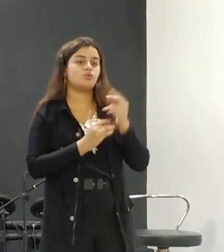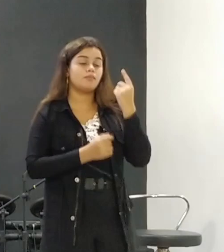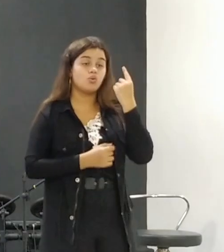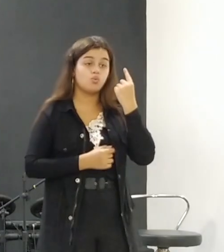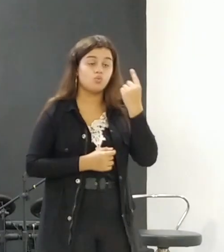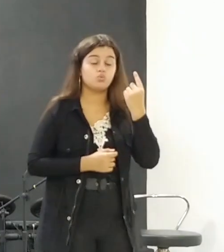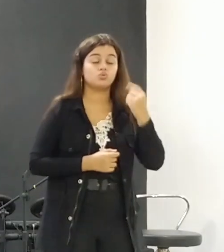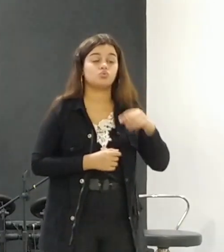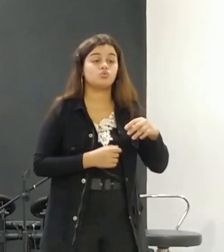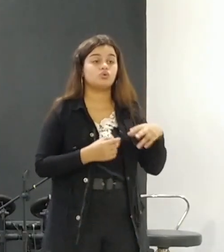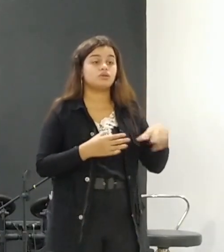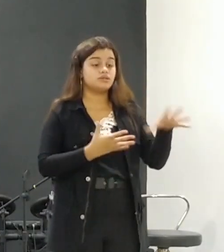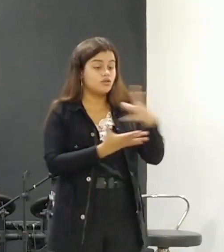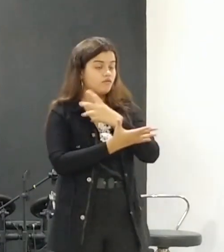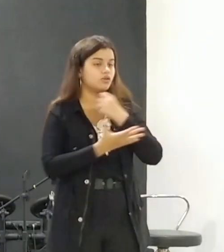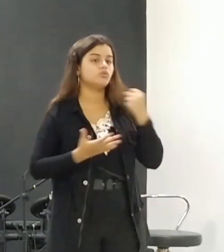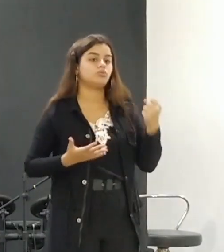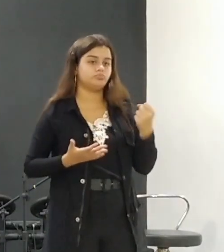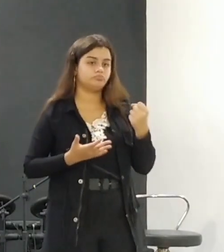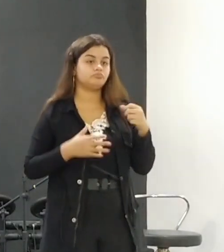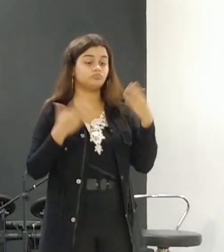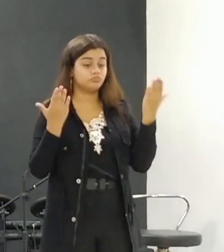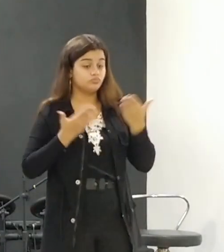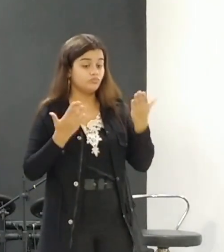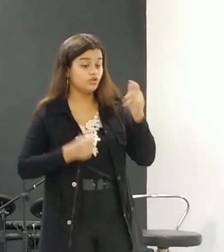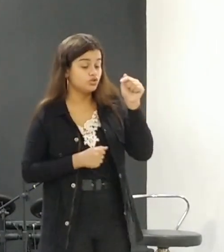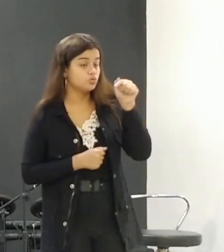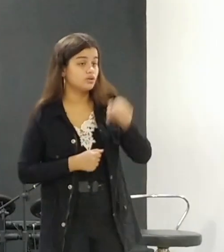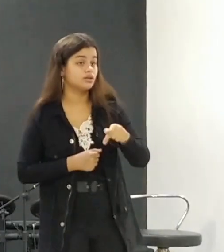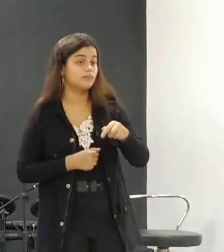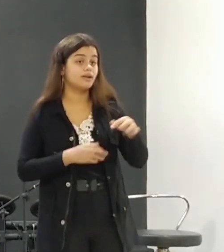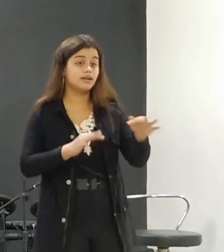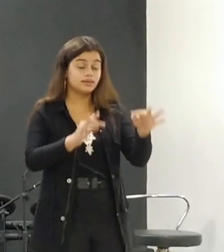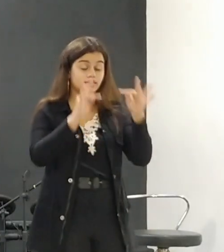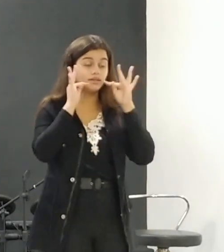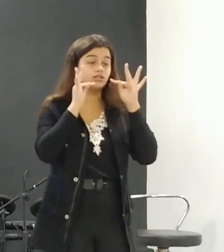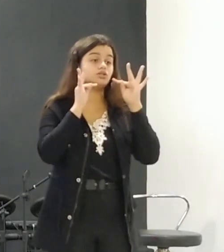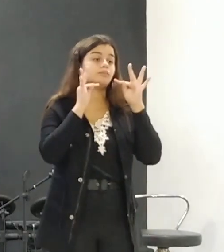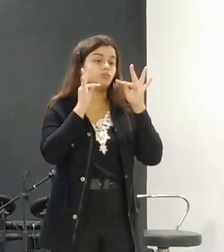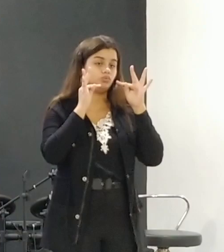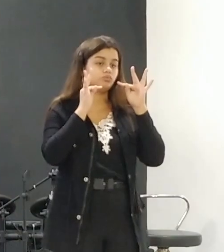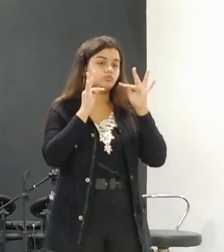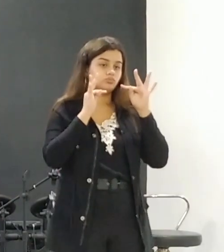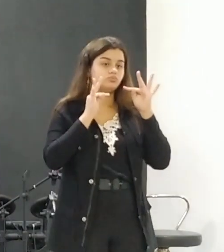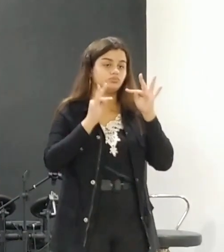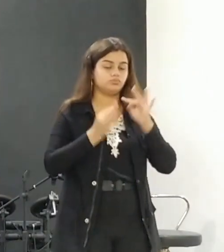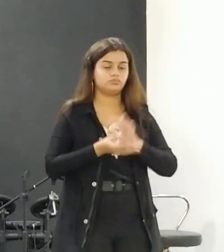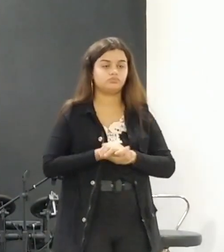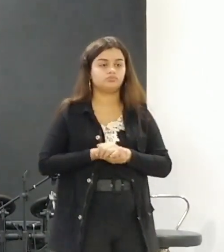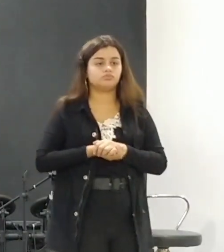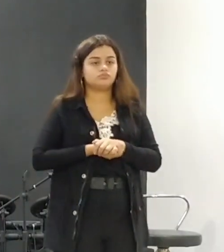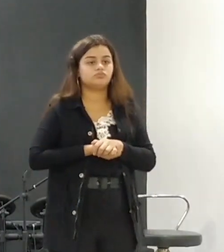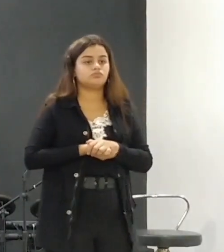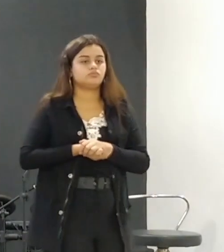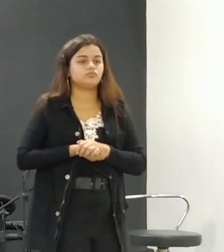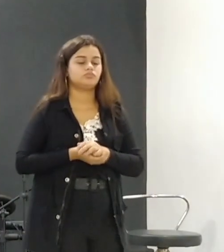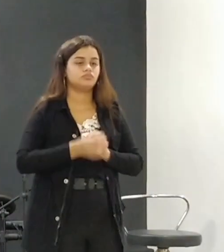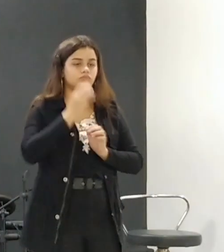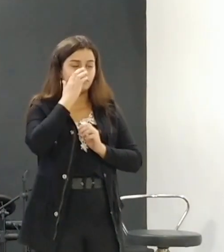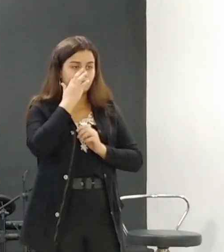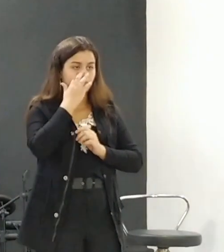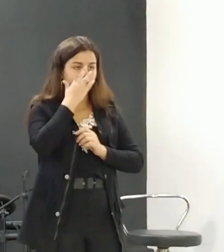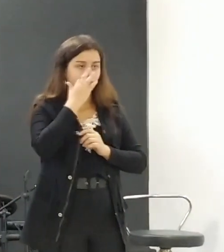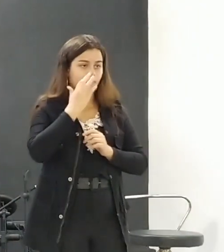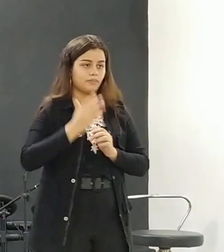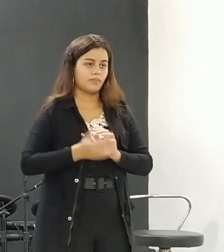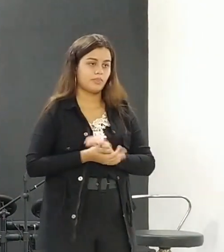e suficiente Salvador. E hoje eu estou aqui para dar testemunho disso. Aleluia! Louvado seja Deus.